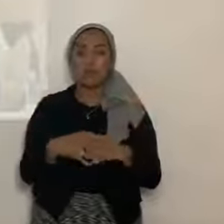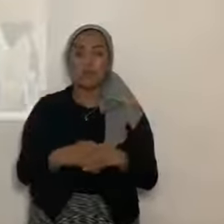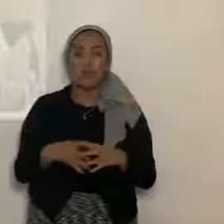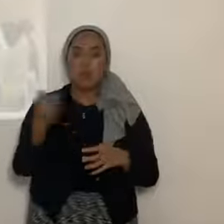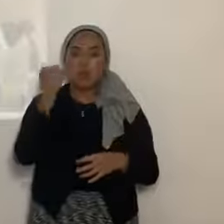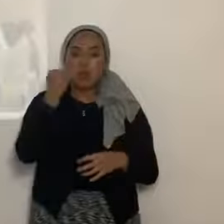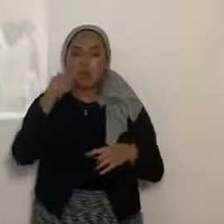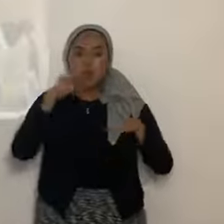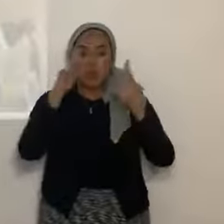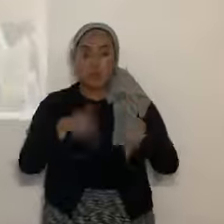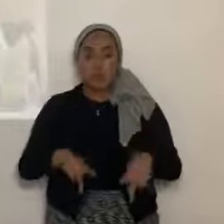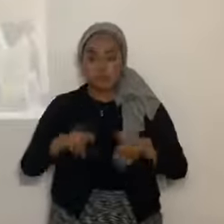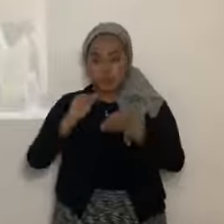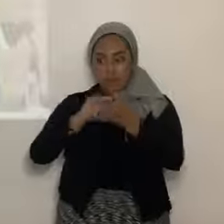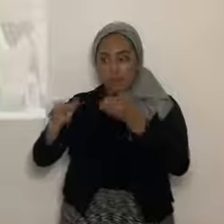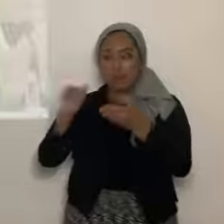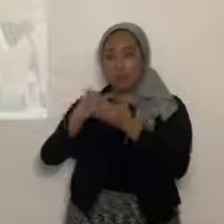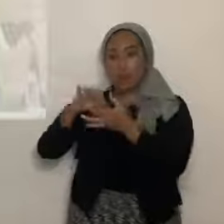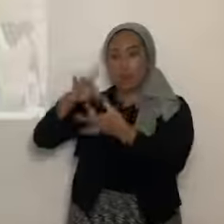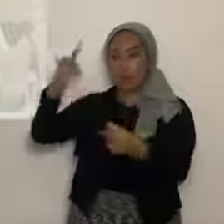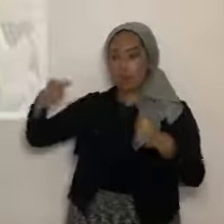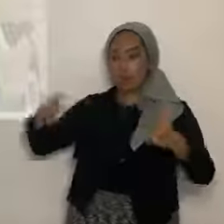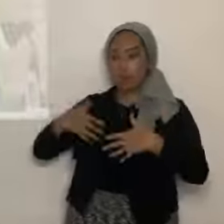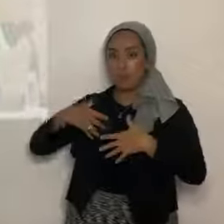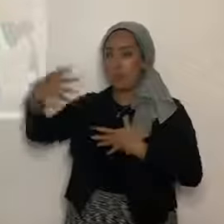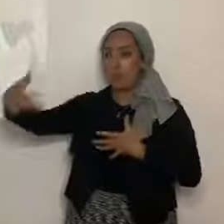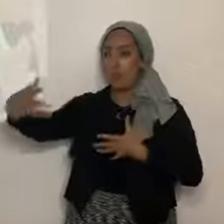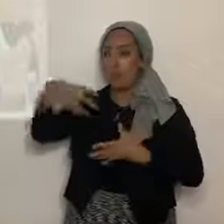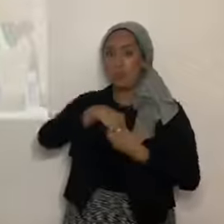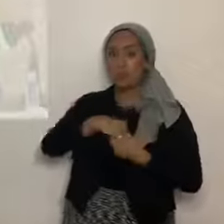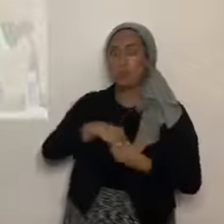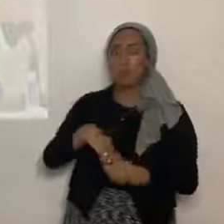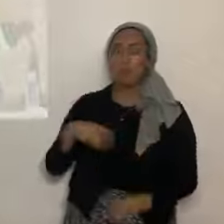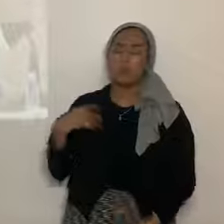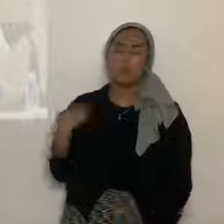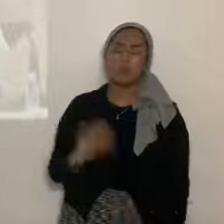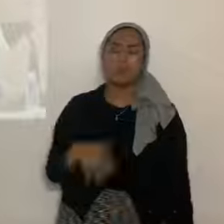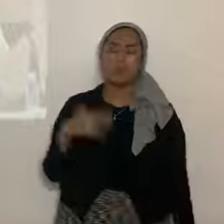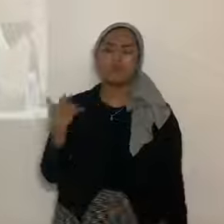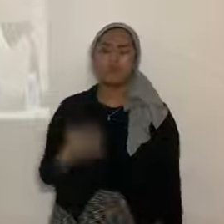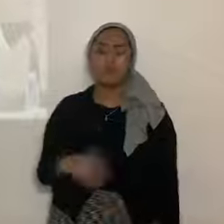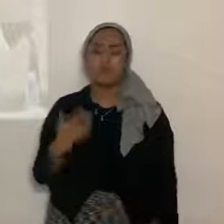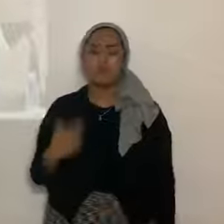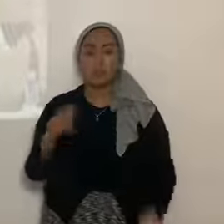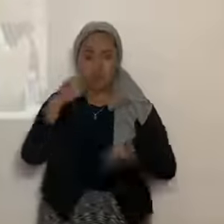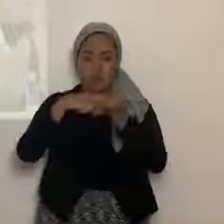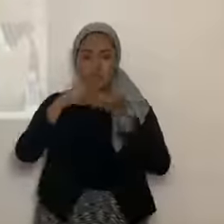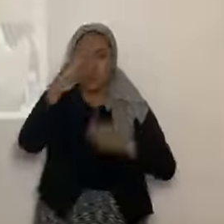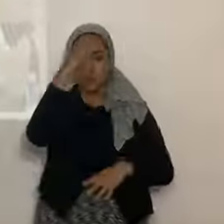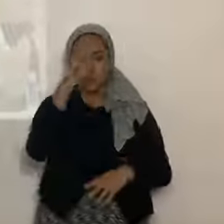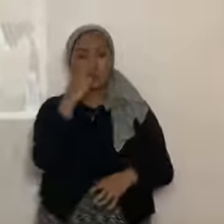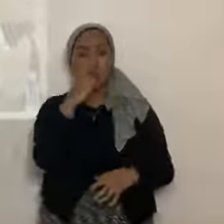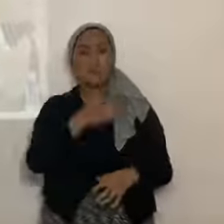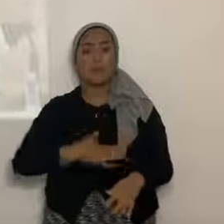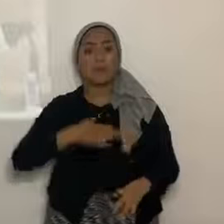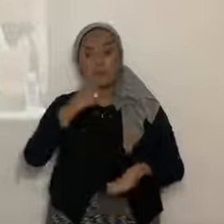persona permite que el espíritu de temor entre en su vida, uff. Vamos a Romanos, por favor. Vamos a Romanos